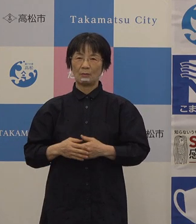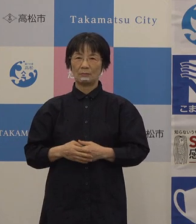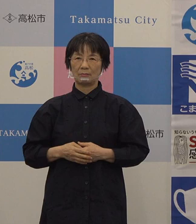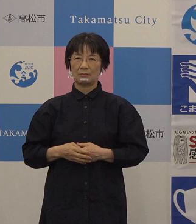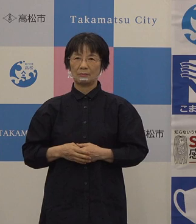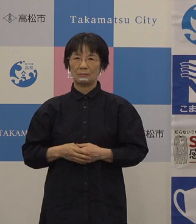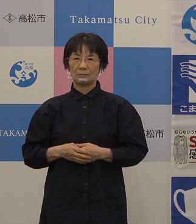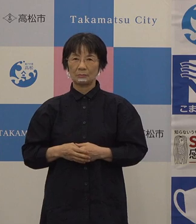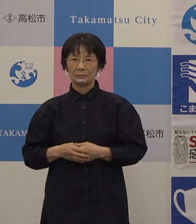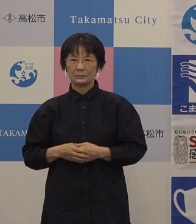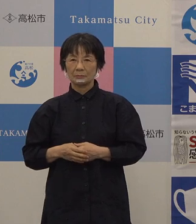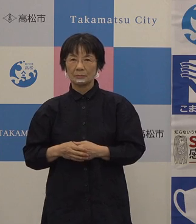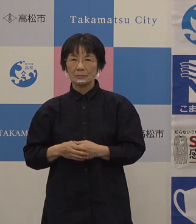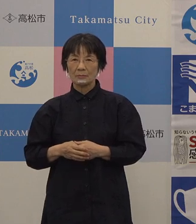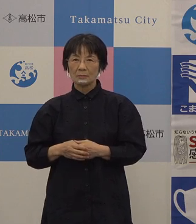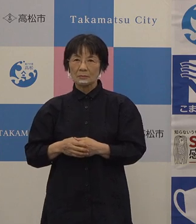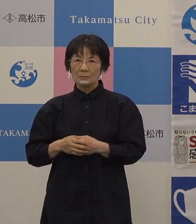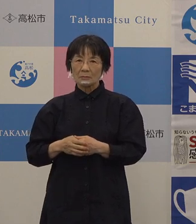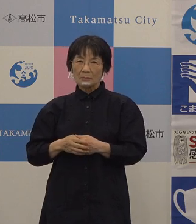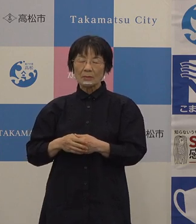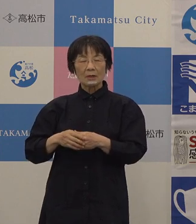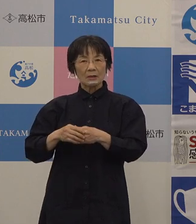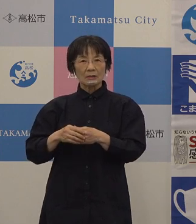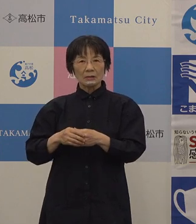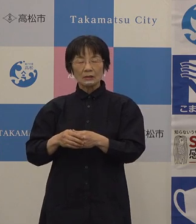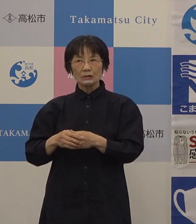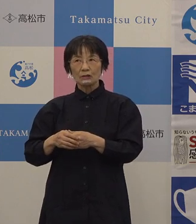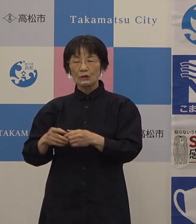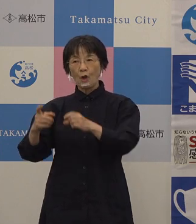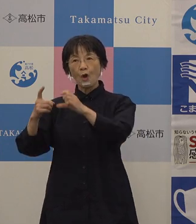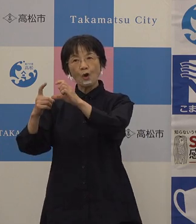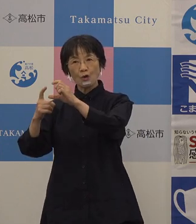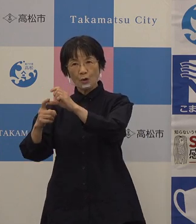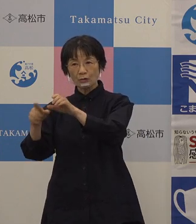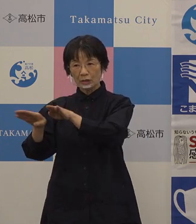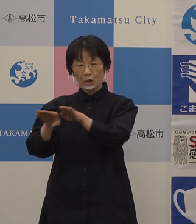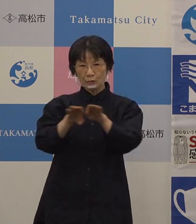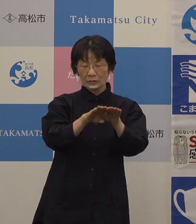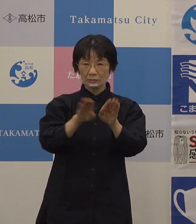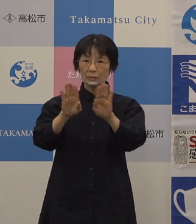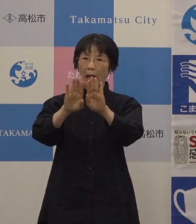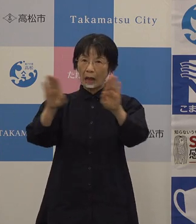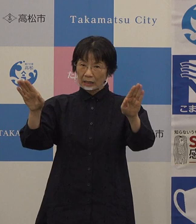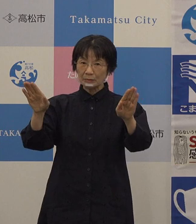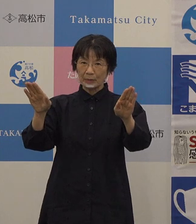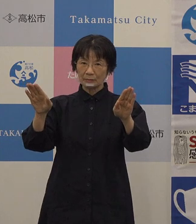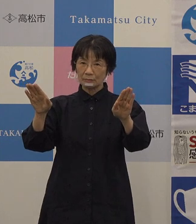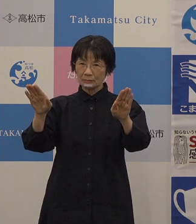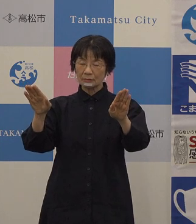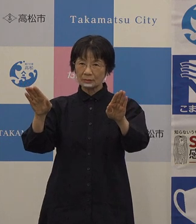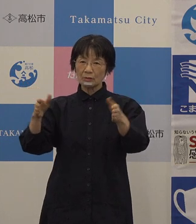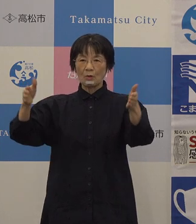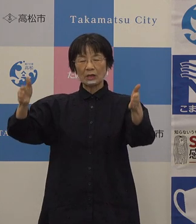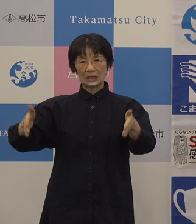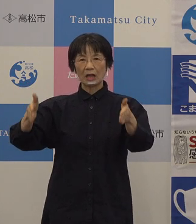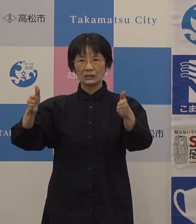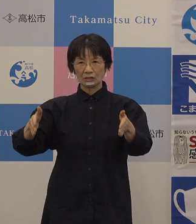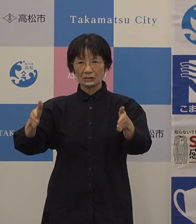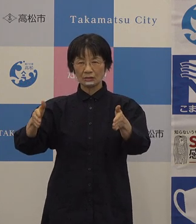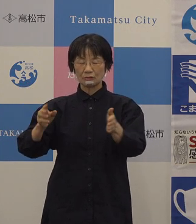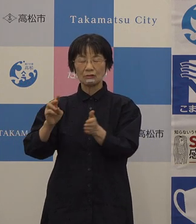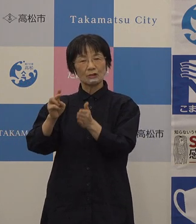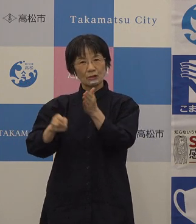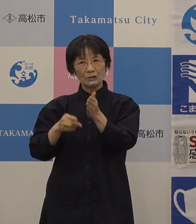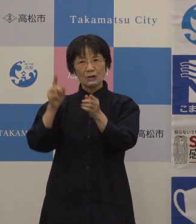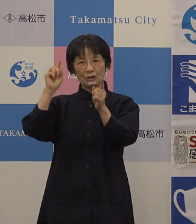。でしかも今週末からちょうどゴールデンウィークが始まるところでございます。ゴールデンウィーク期間中は旅行